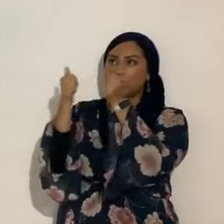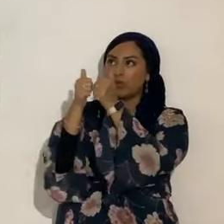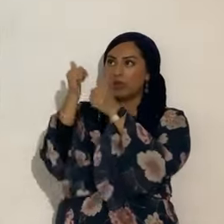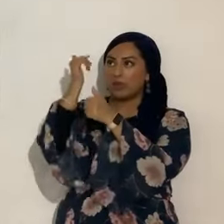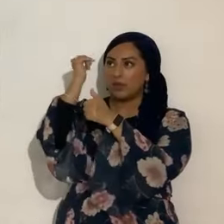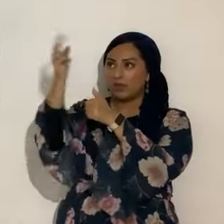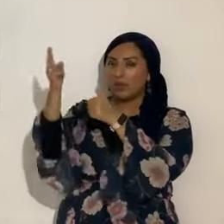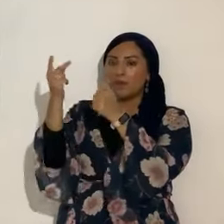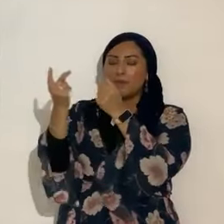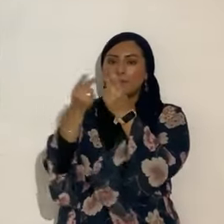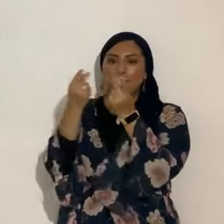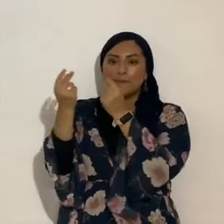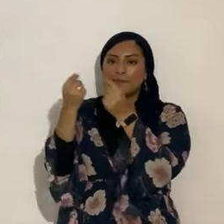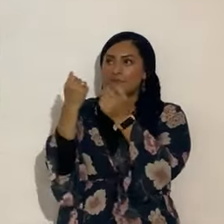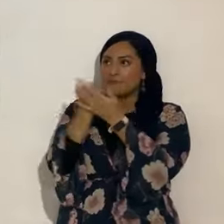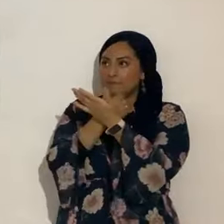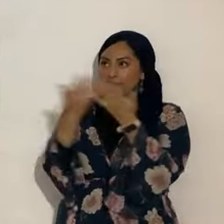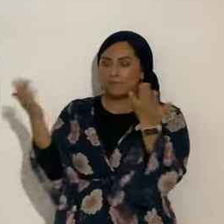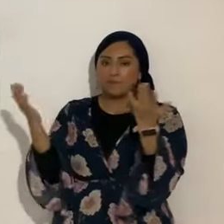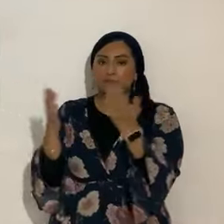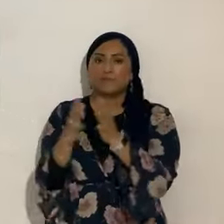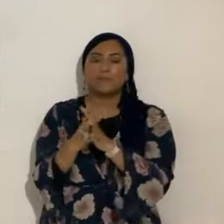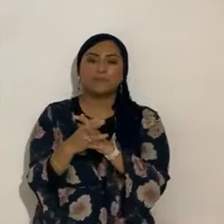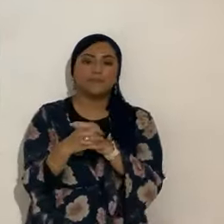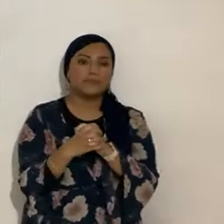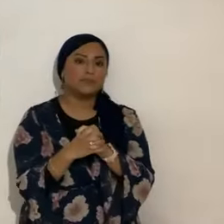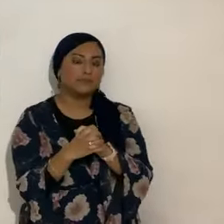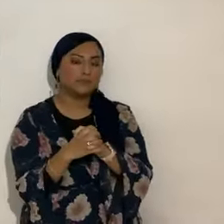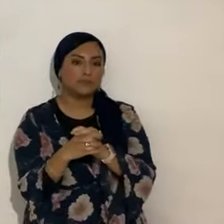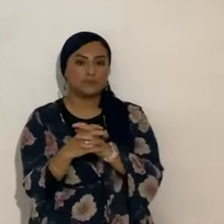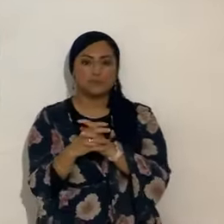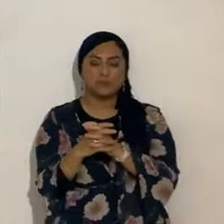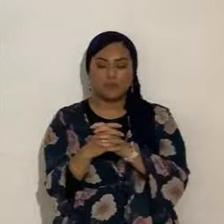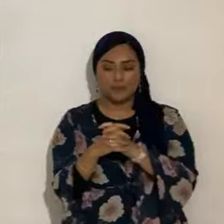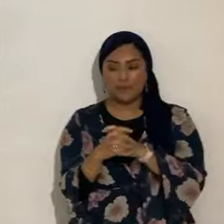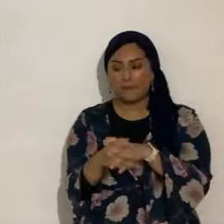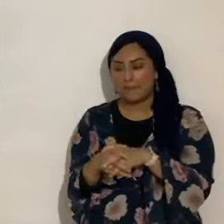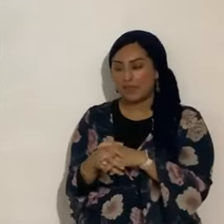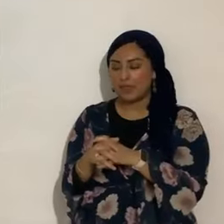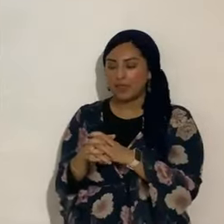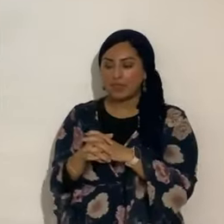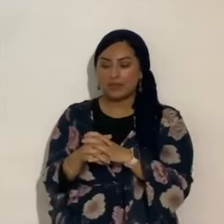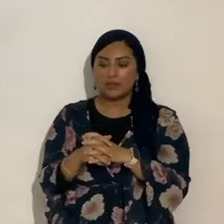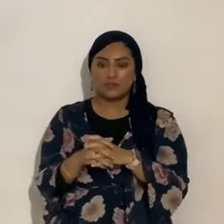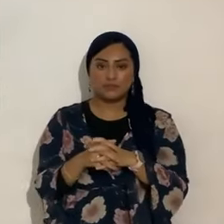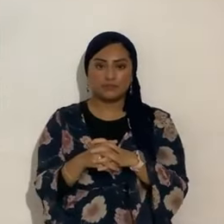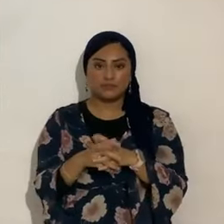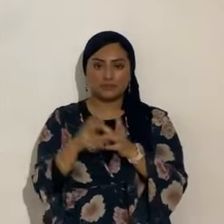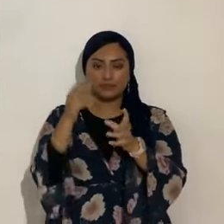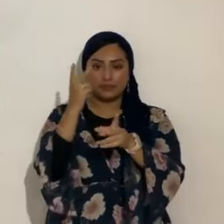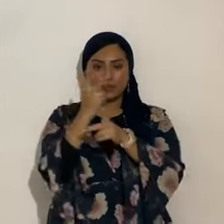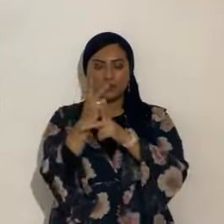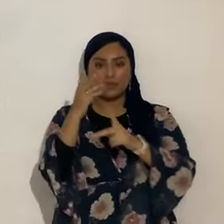es hacedor de todas las cosas. Entonces el espíritu humano conserva su